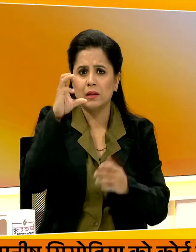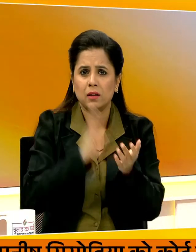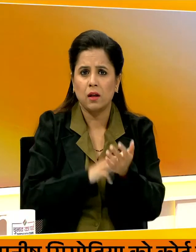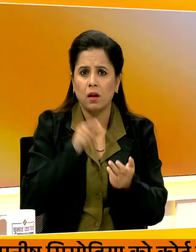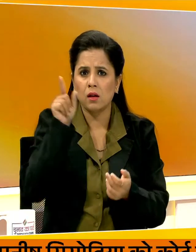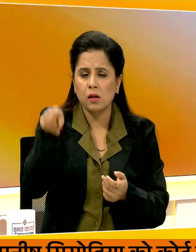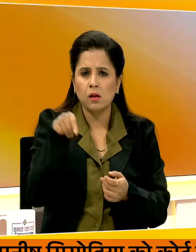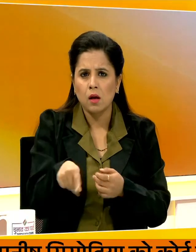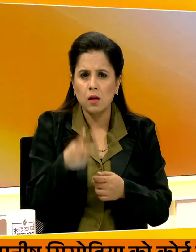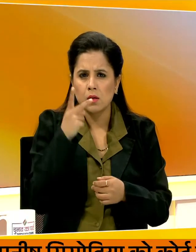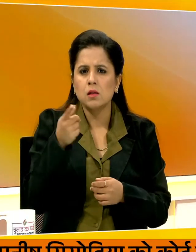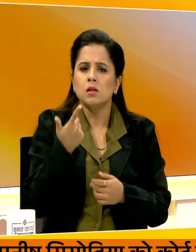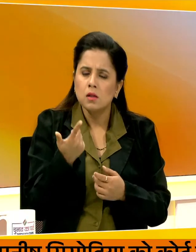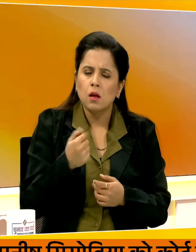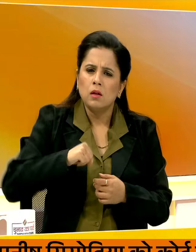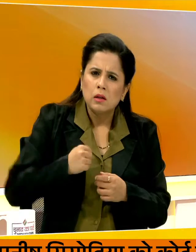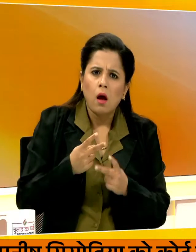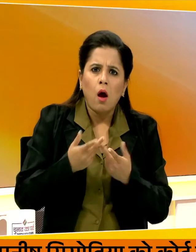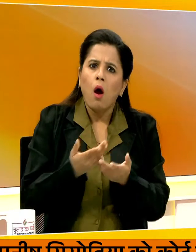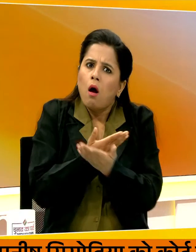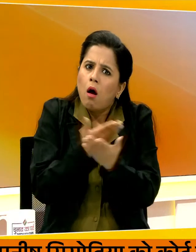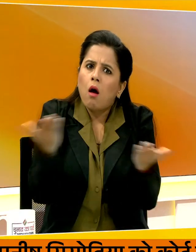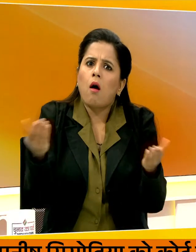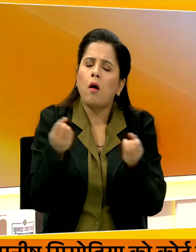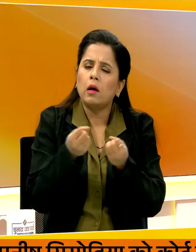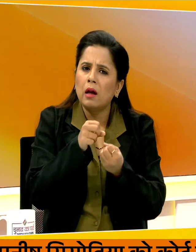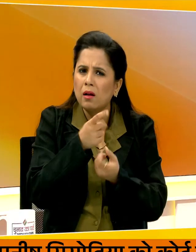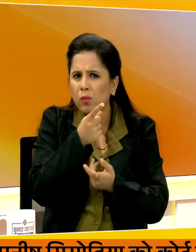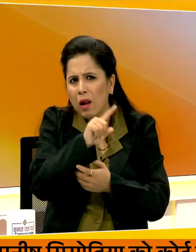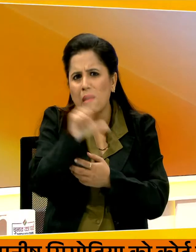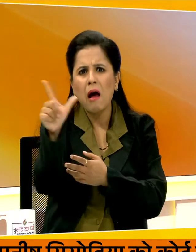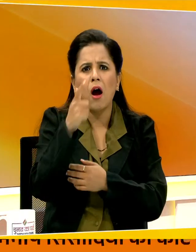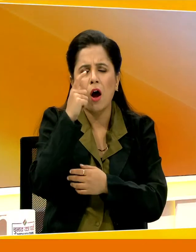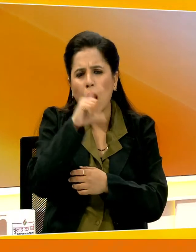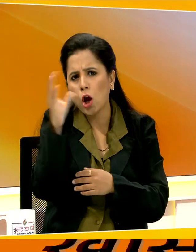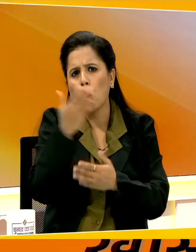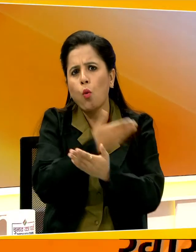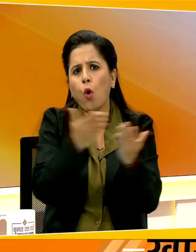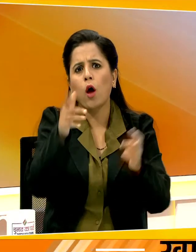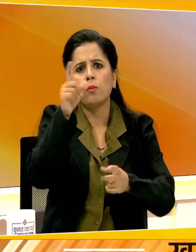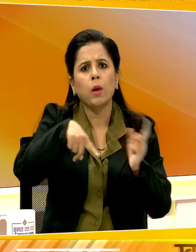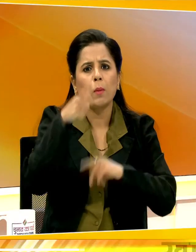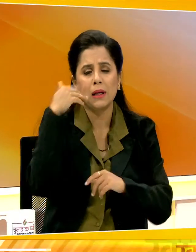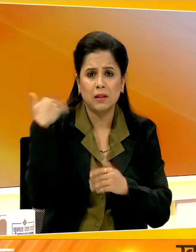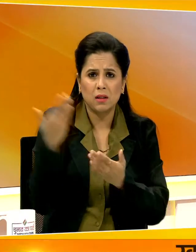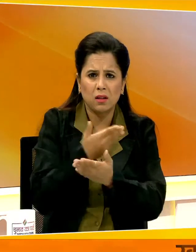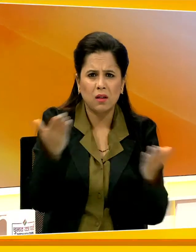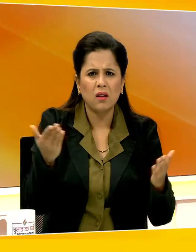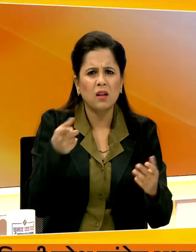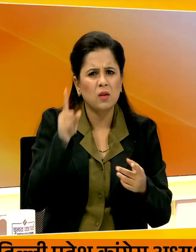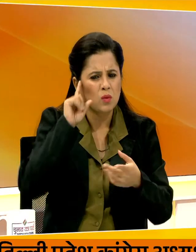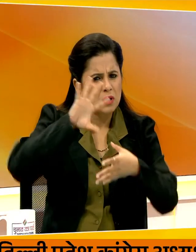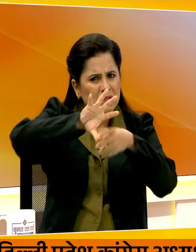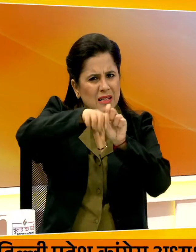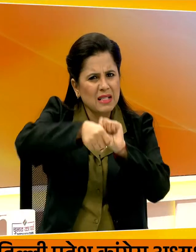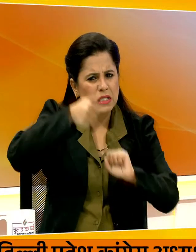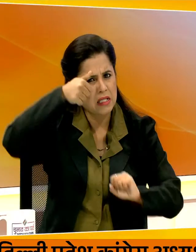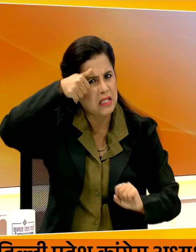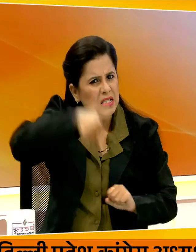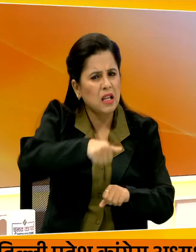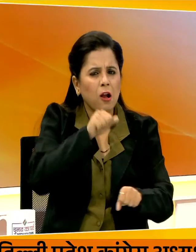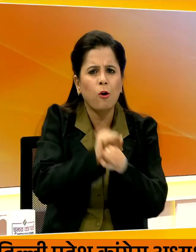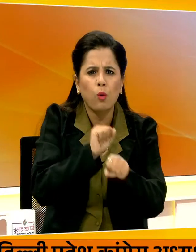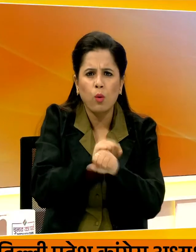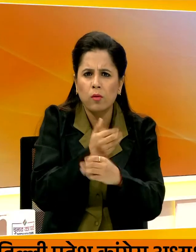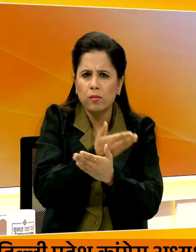नाक के तले सैकड़ों हजारों माताओं बहनों का शोषण करने का काम